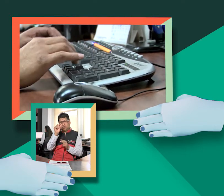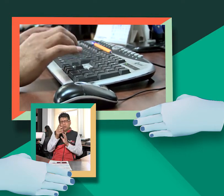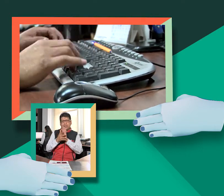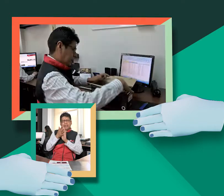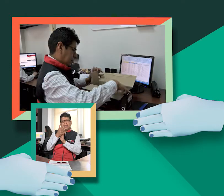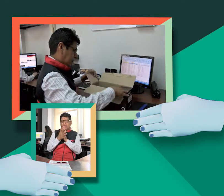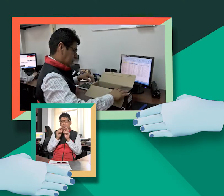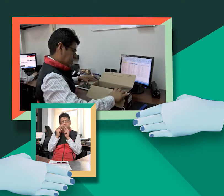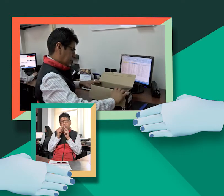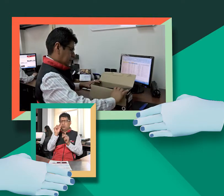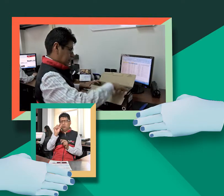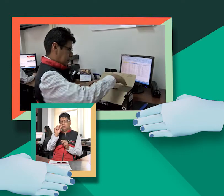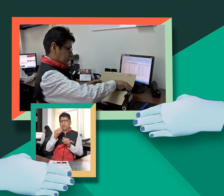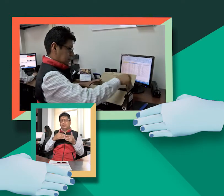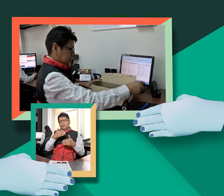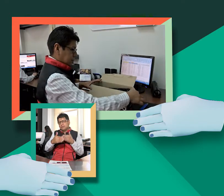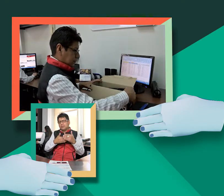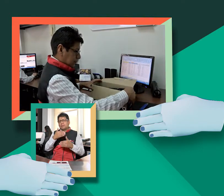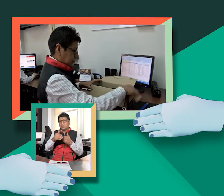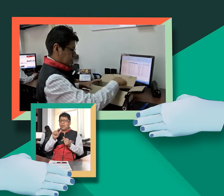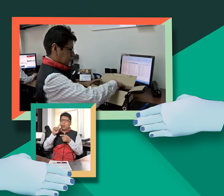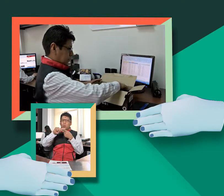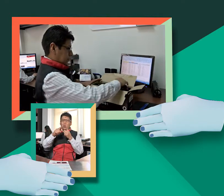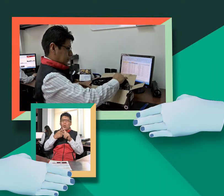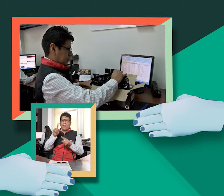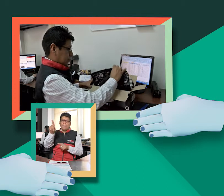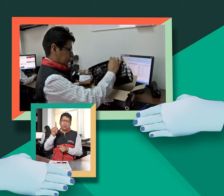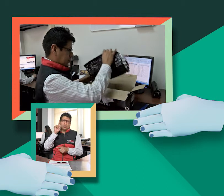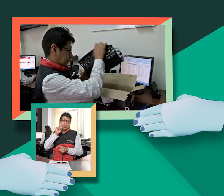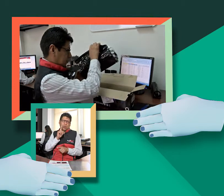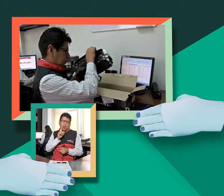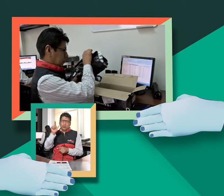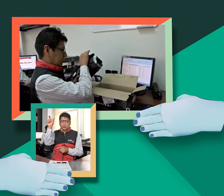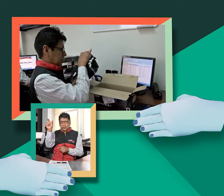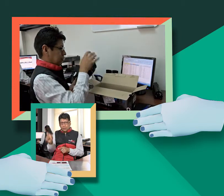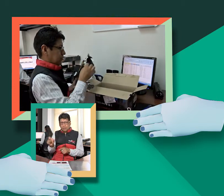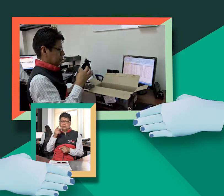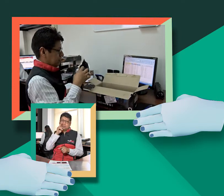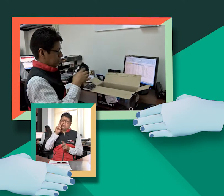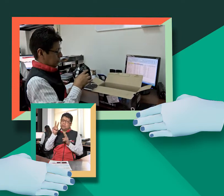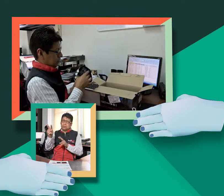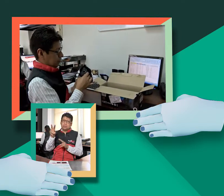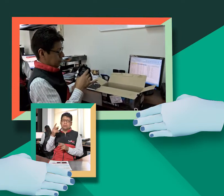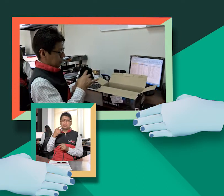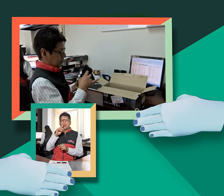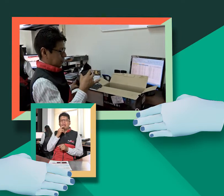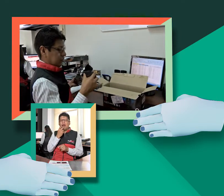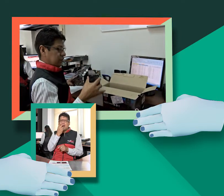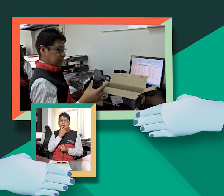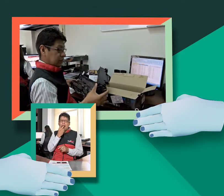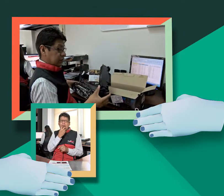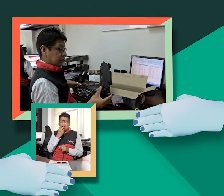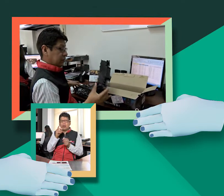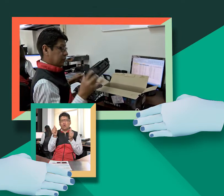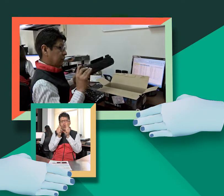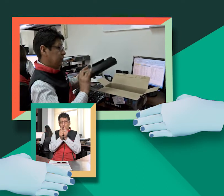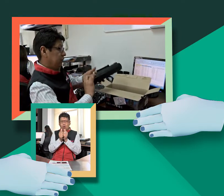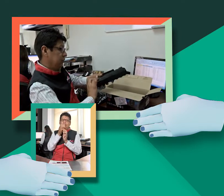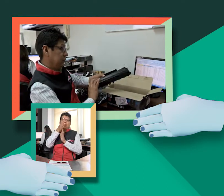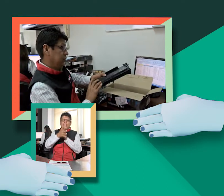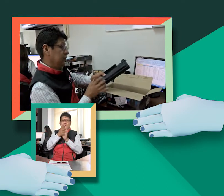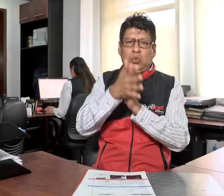hacen así que me interese al inicio estaba un poco nervioso con temor de aprender un nuevo idioma